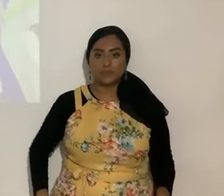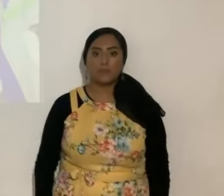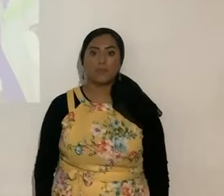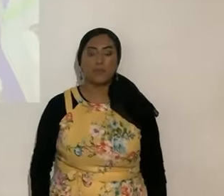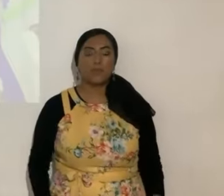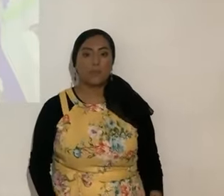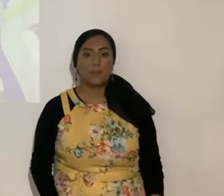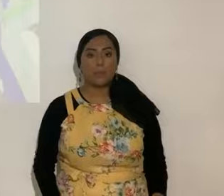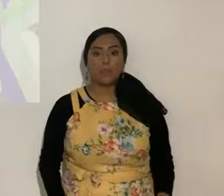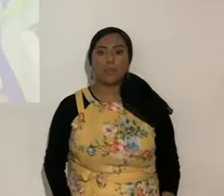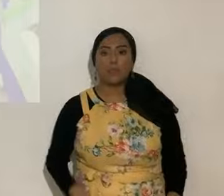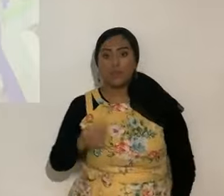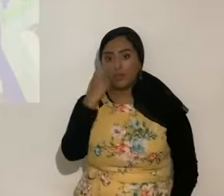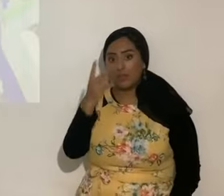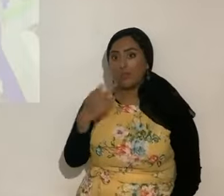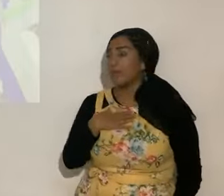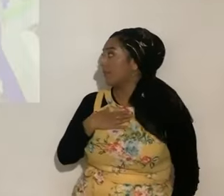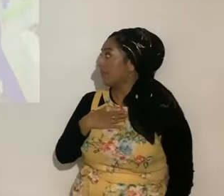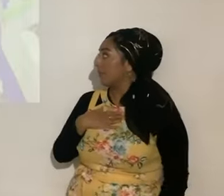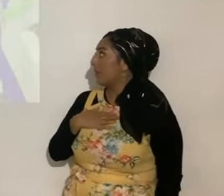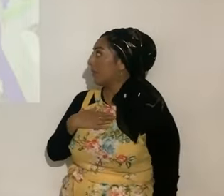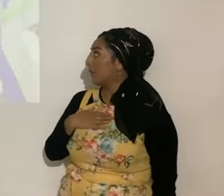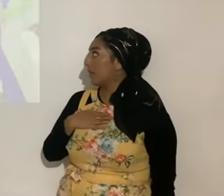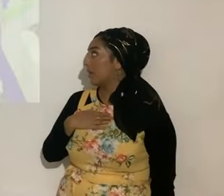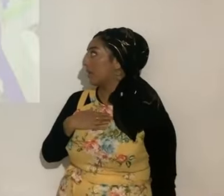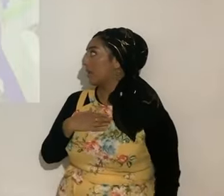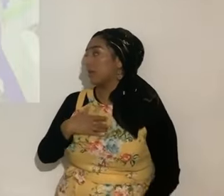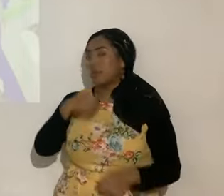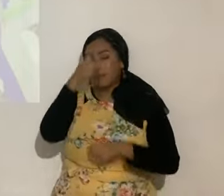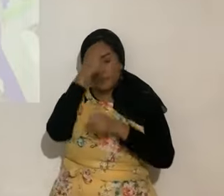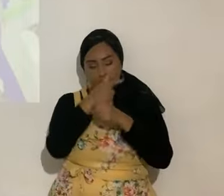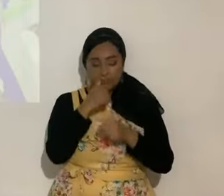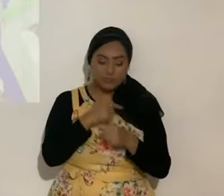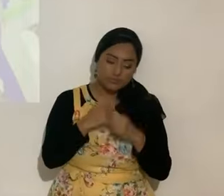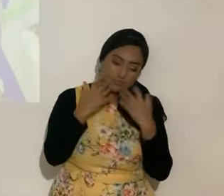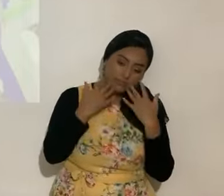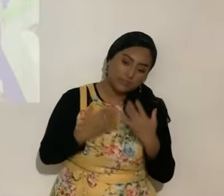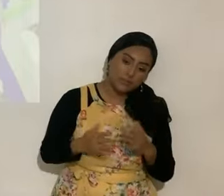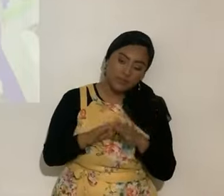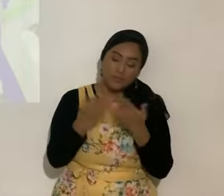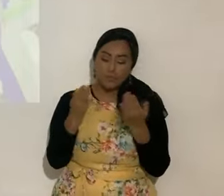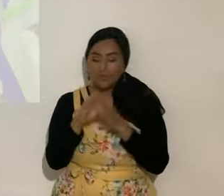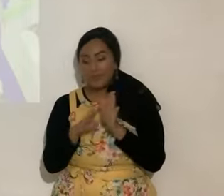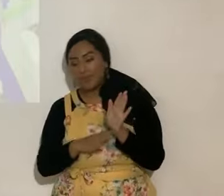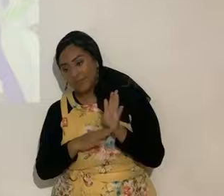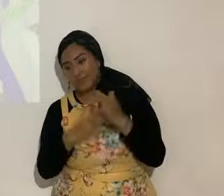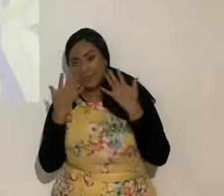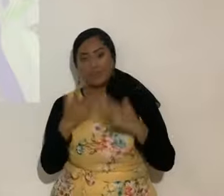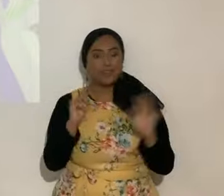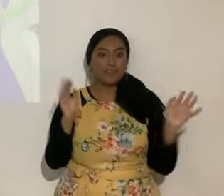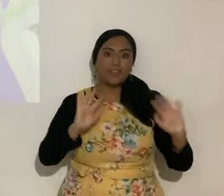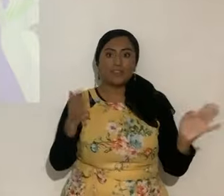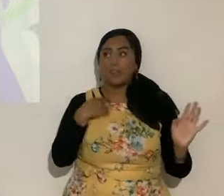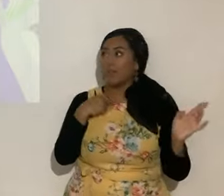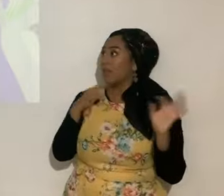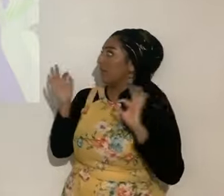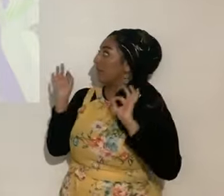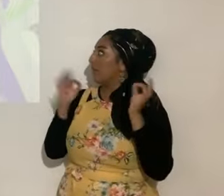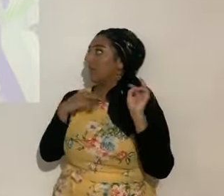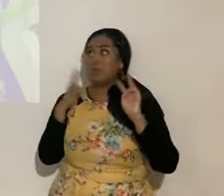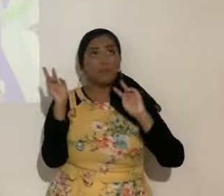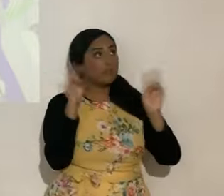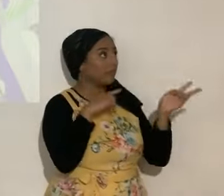eso representa, me vas a ver, con una cara así, hermanos, abran su hiria, por favor, si estuviera yo borracho, o viendo para todos lados, como